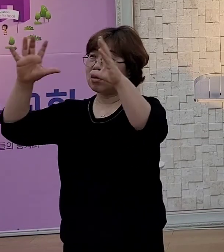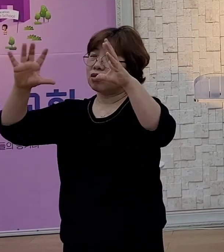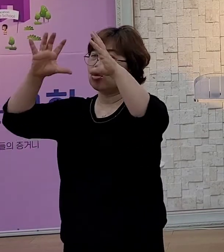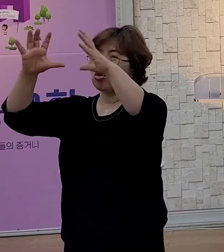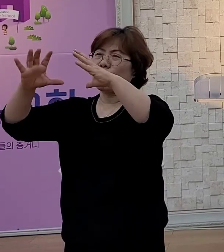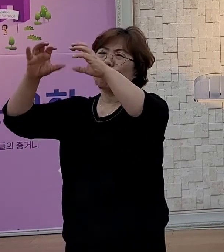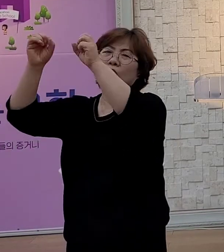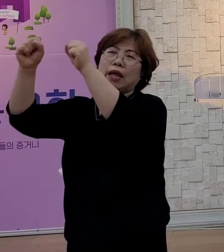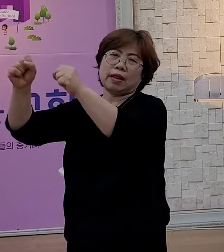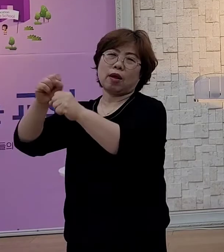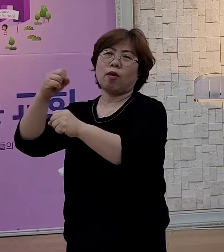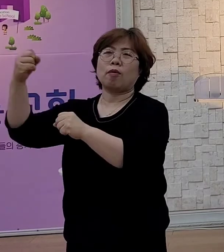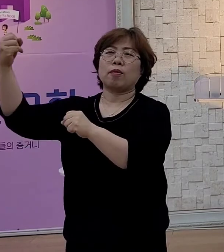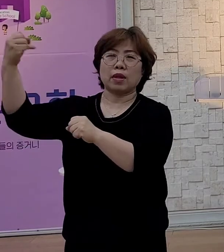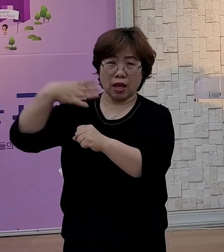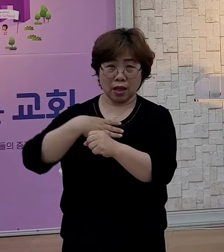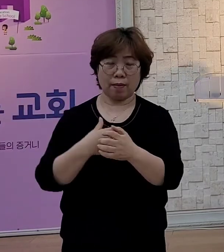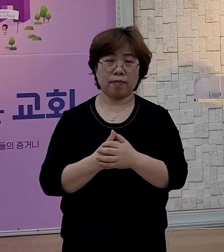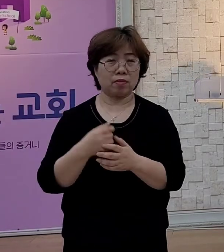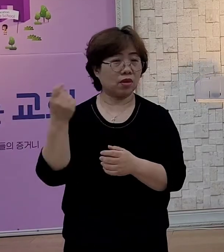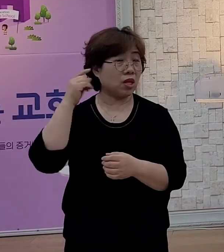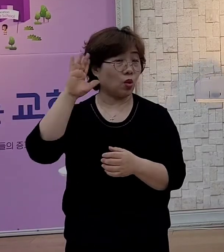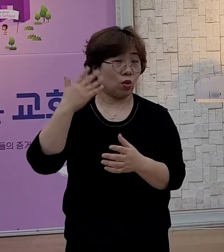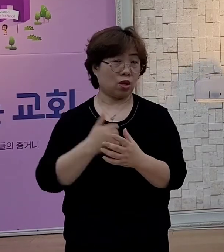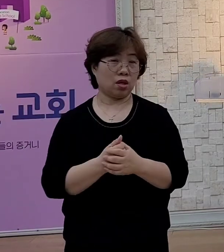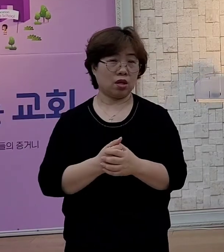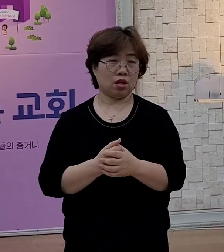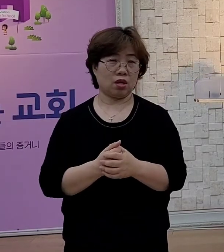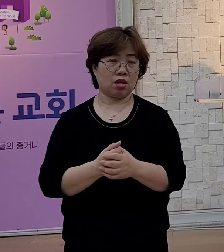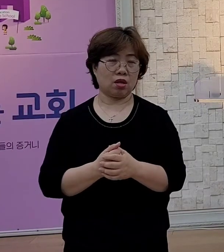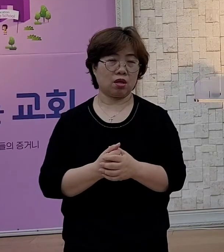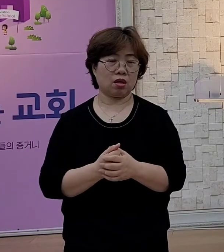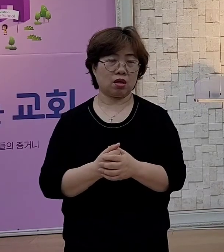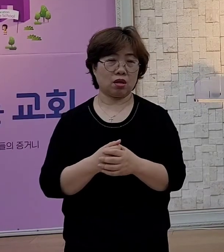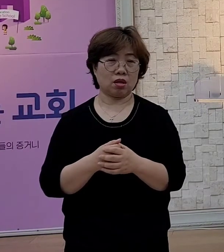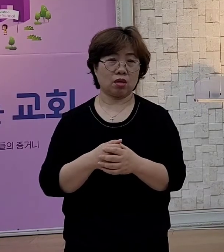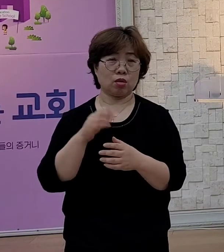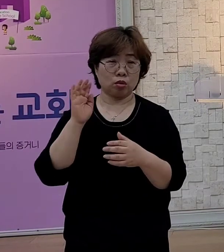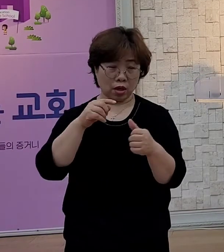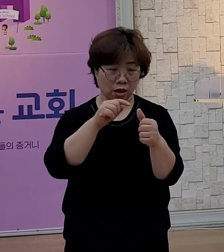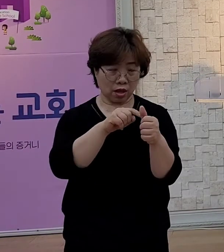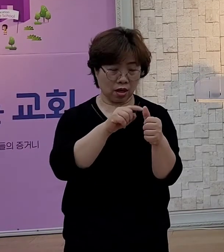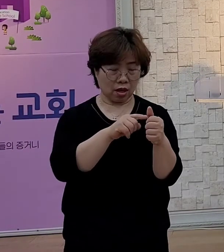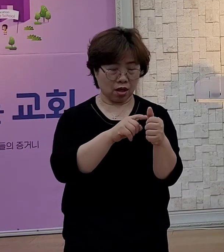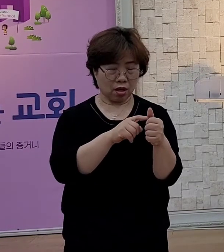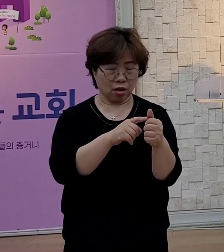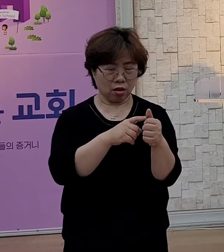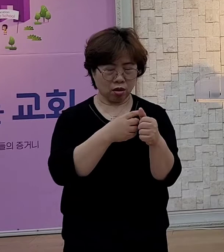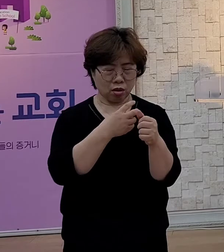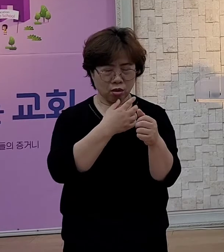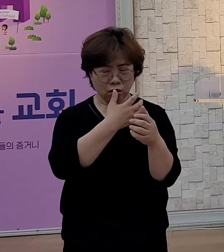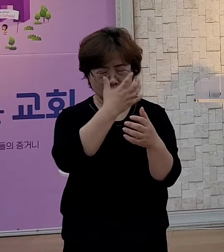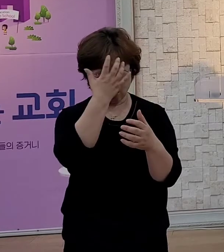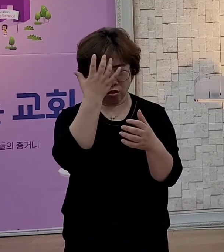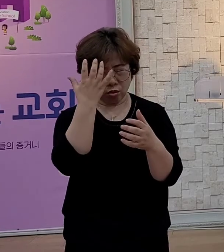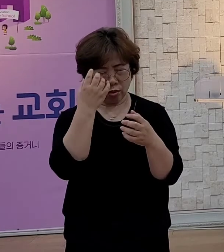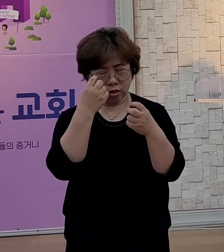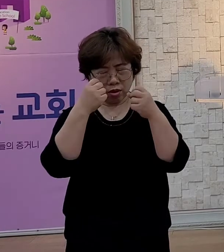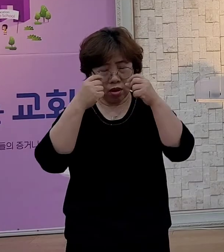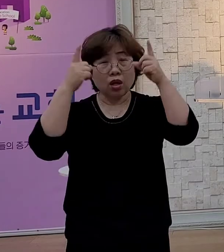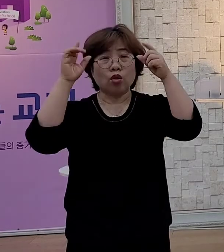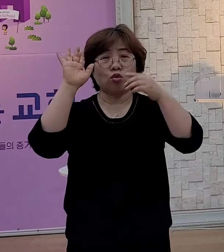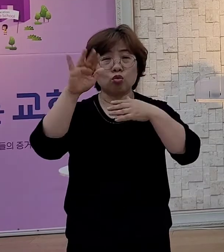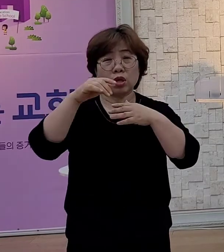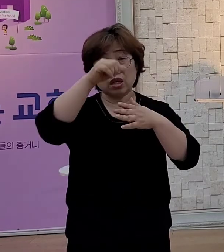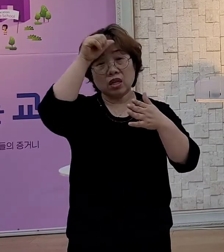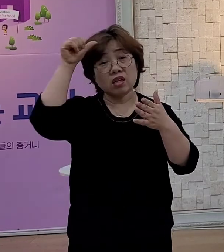그리스도인입니다. 라는 거예요. 그래서 이 요한 웨슬레는 꿈에서 깬 이후에 그의 인생이 완전히 바뀌었다는